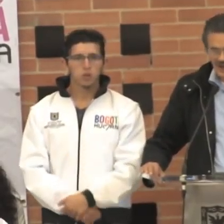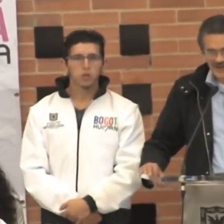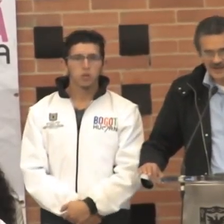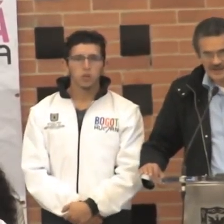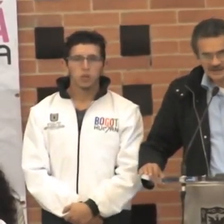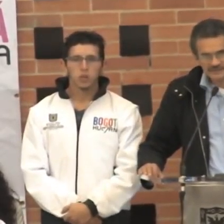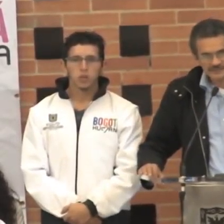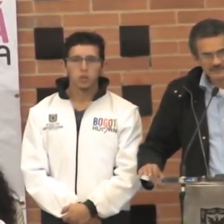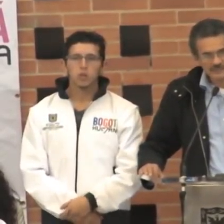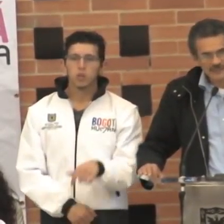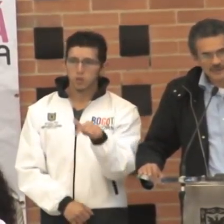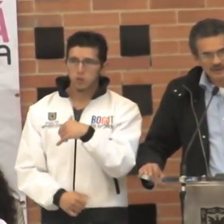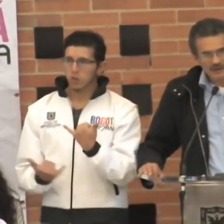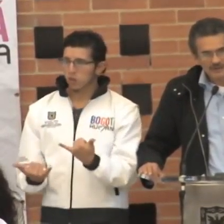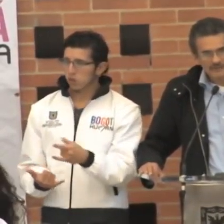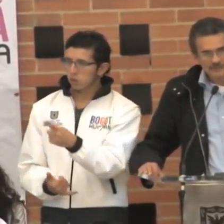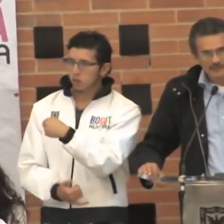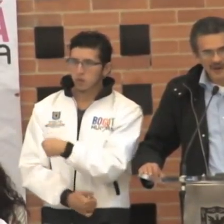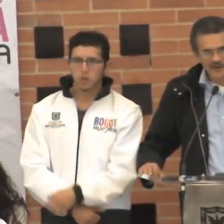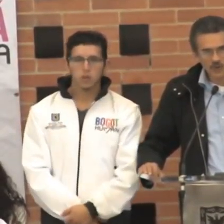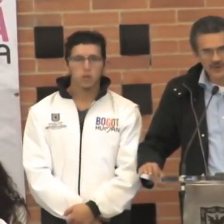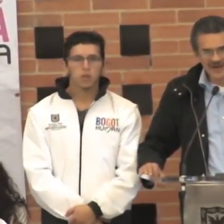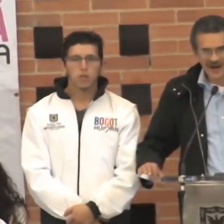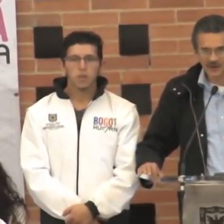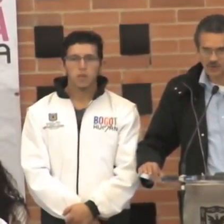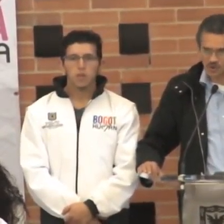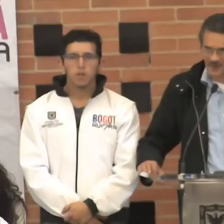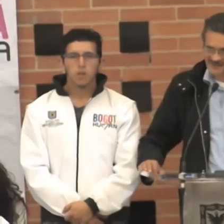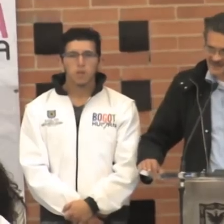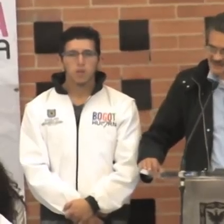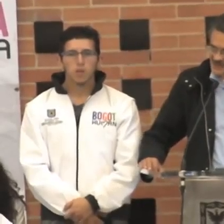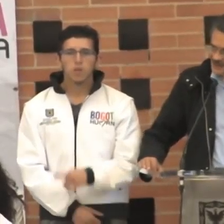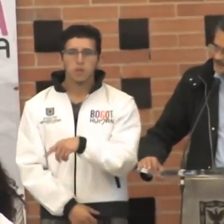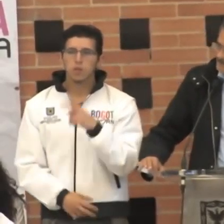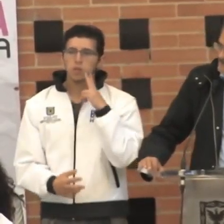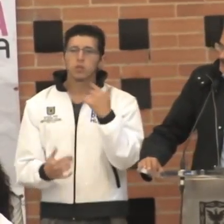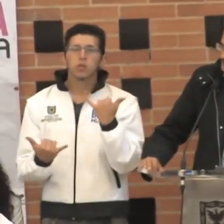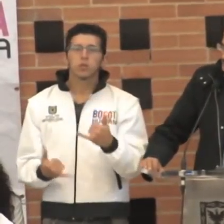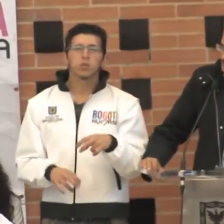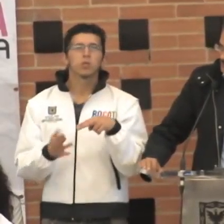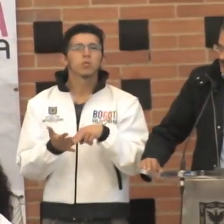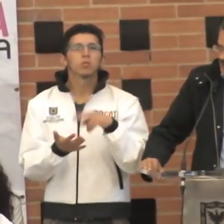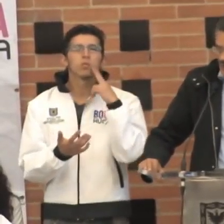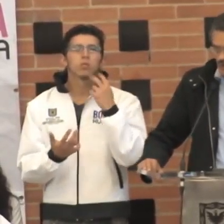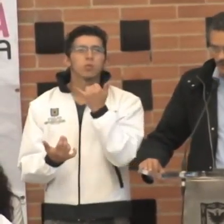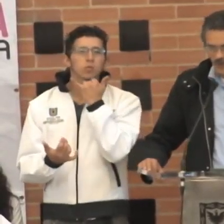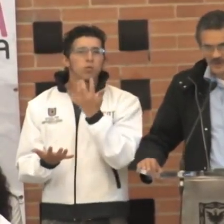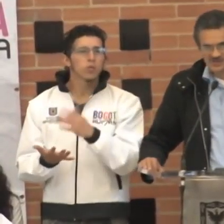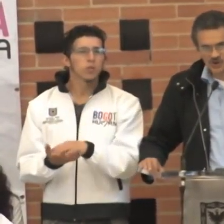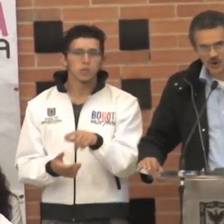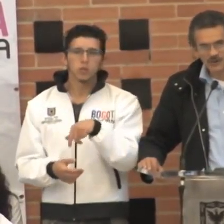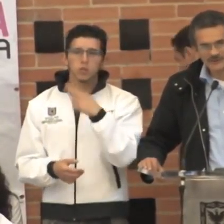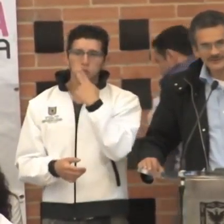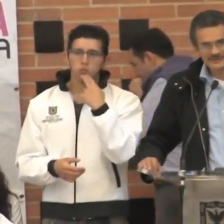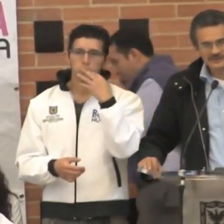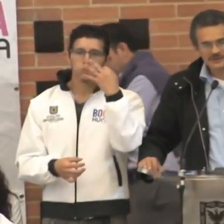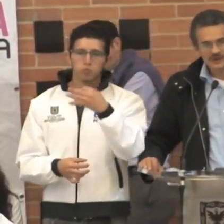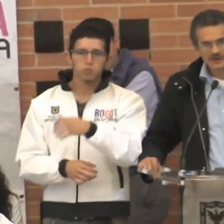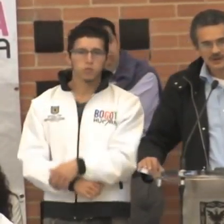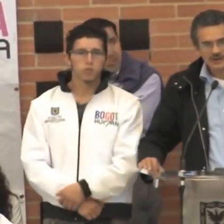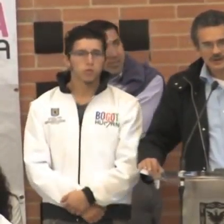que están aquí. para rubricar con su presencia el compromiso